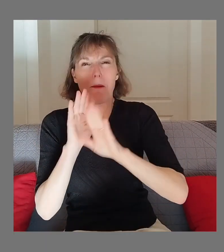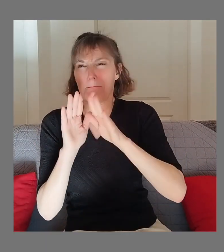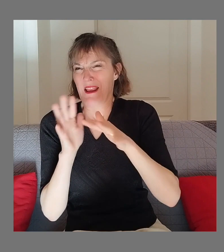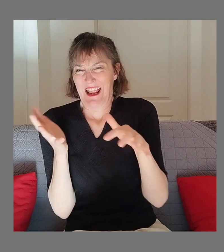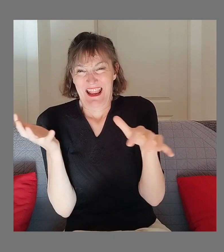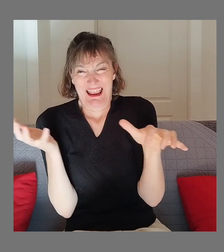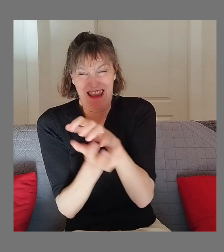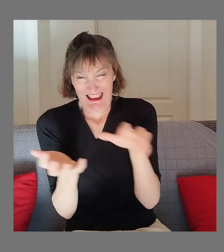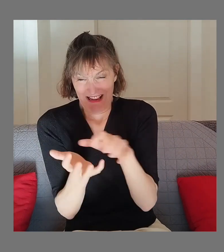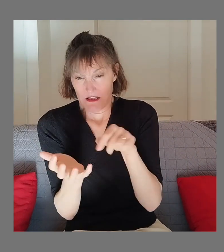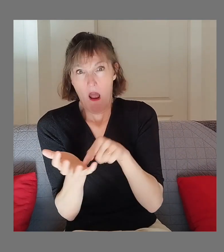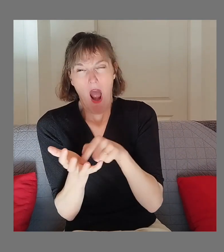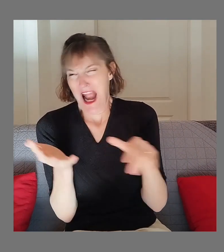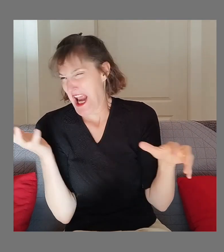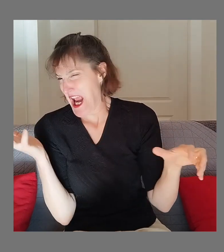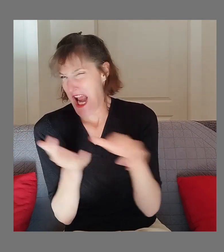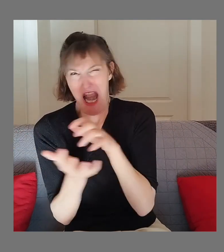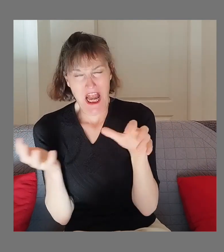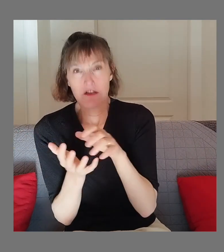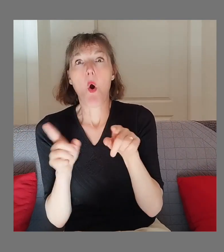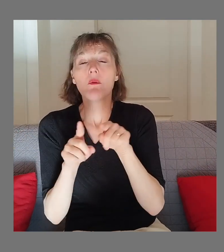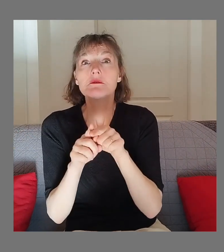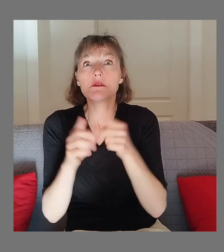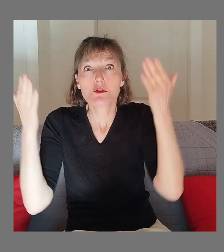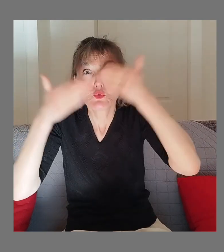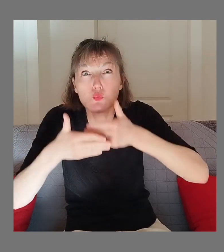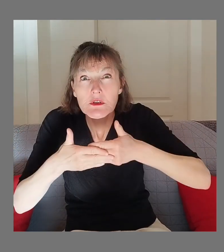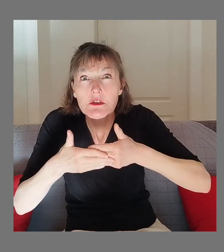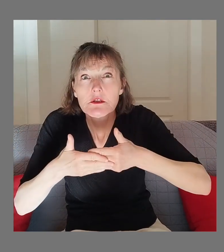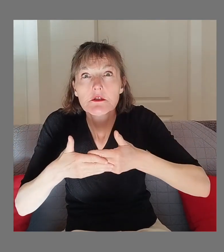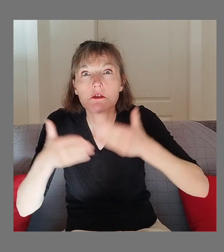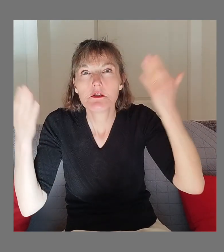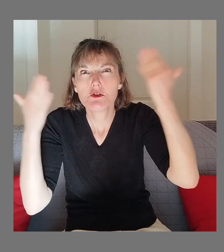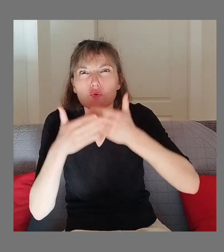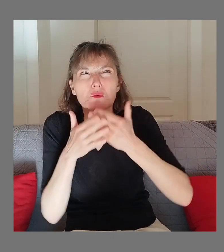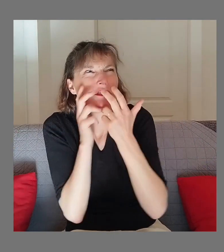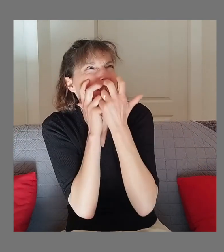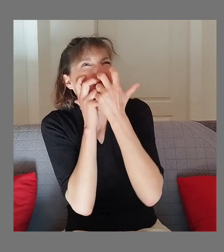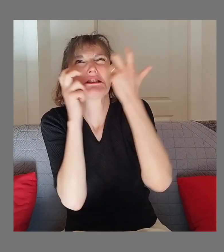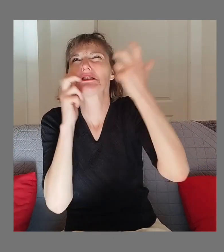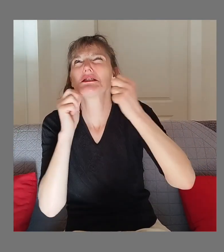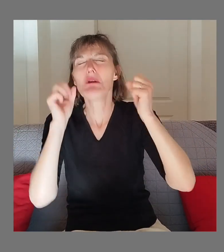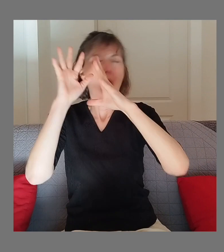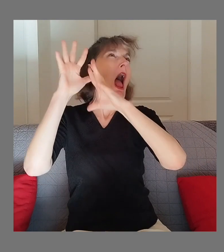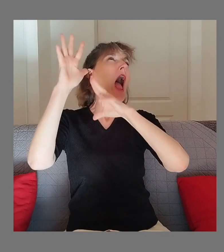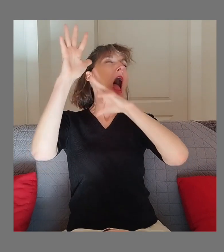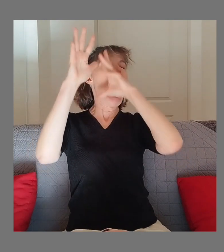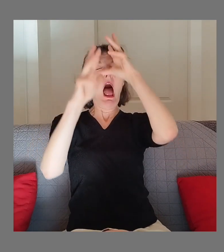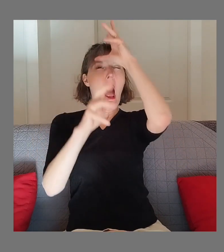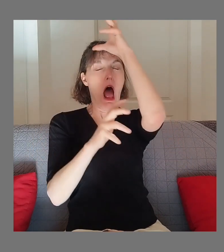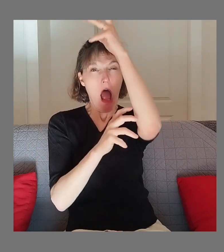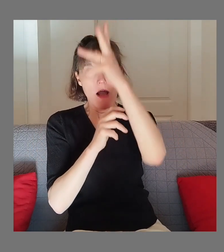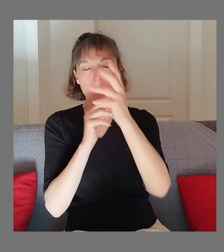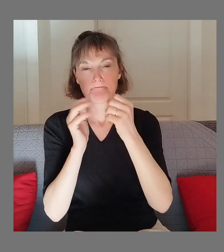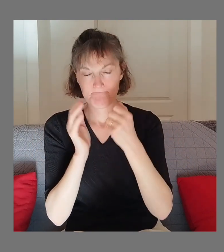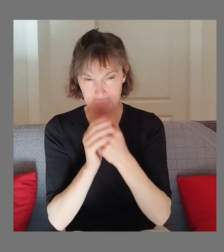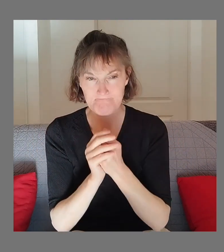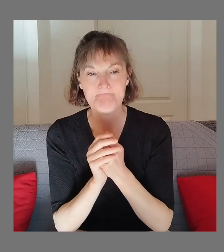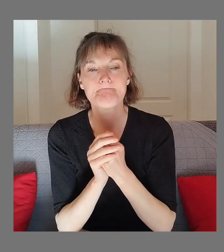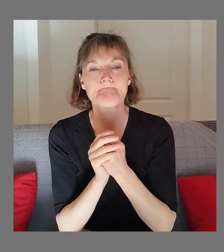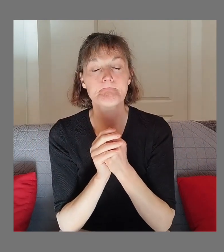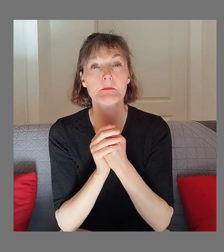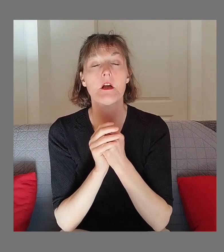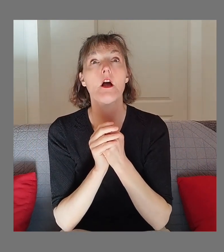en fait. Elle est tout le temps en situation de crise. La nuit, elle pousse des hurlements aussi qui font peur.